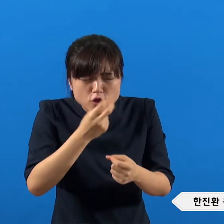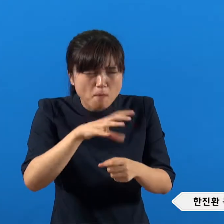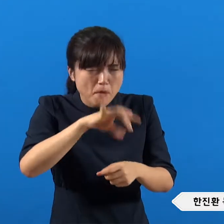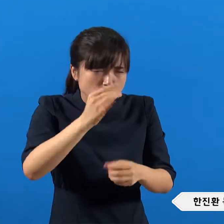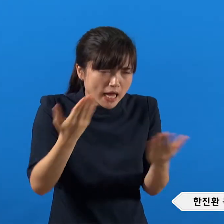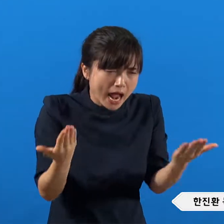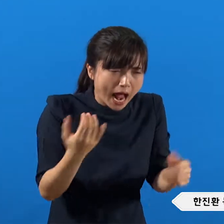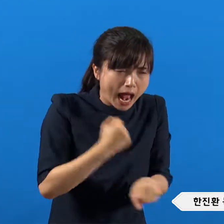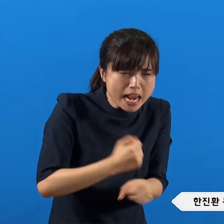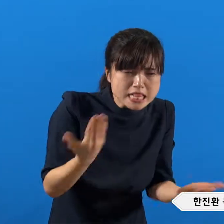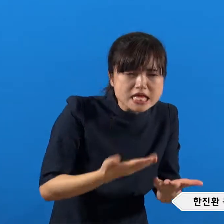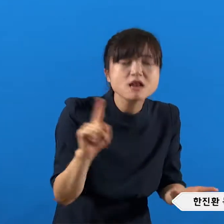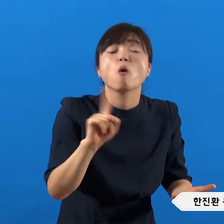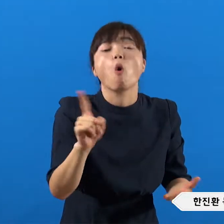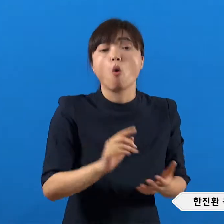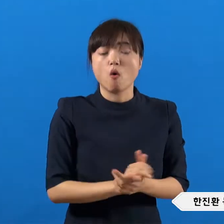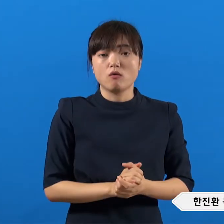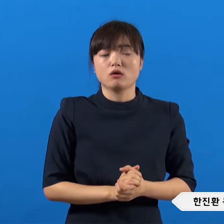일이 무엇입니까?